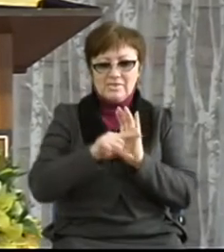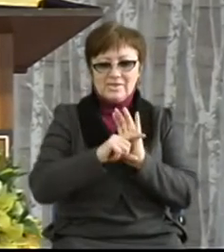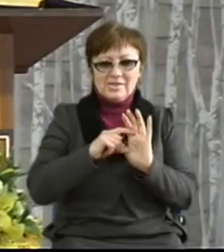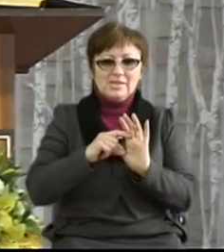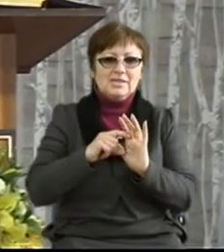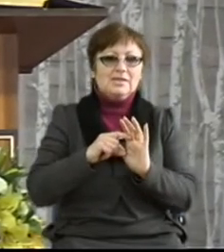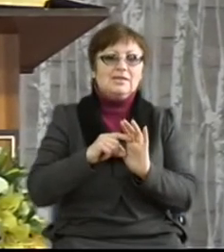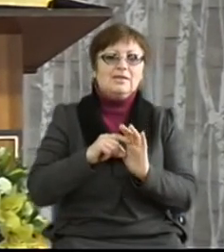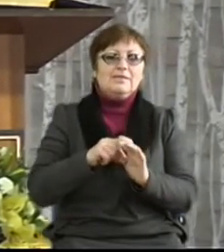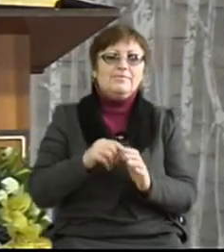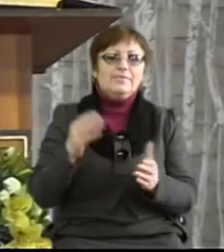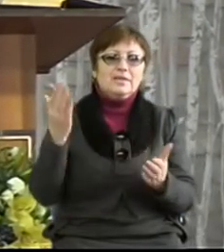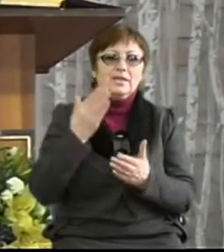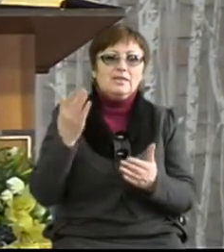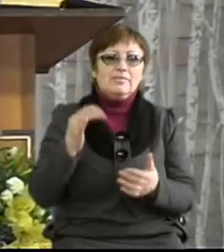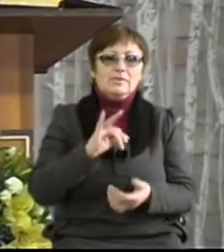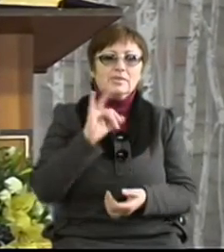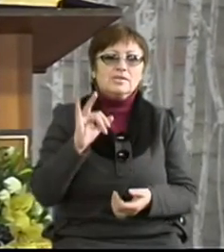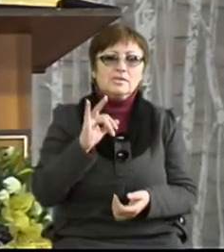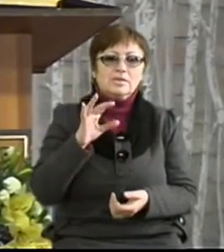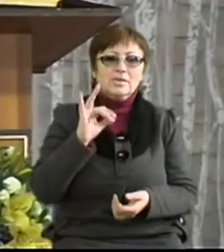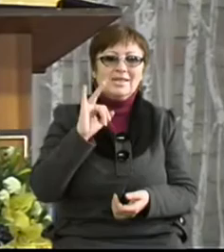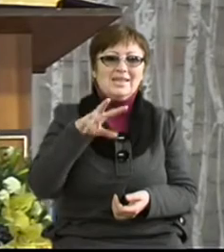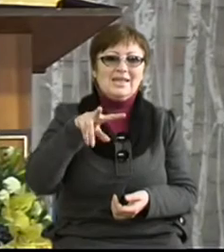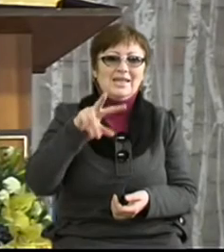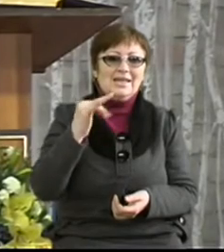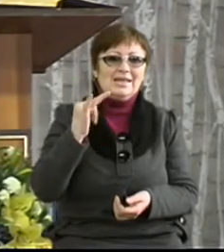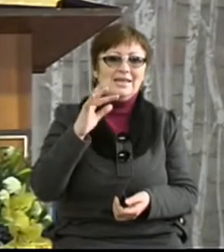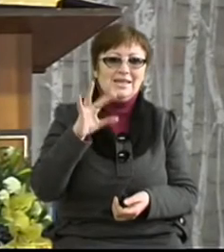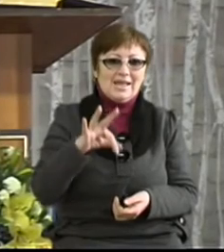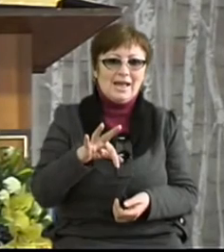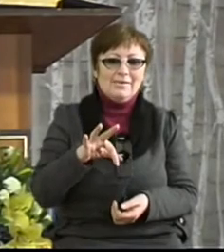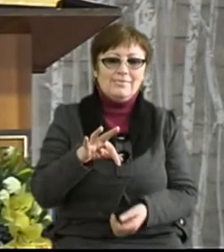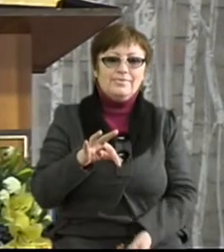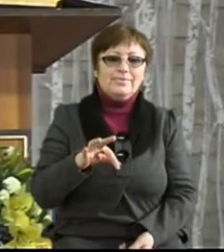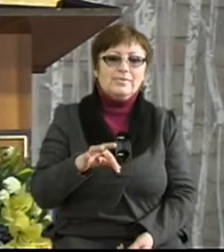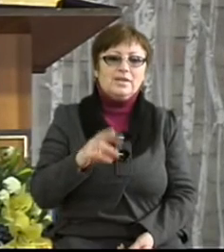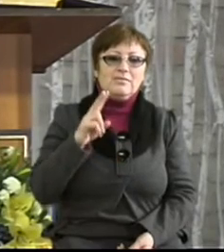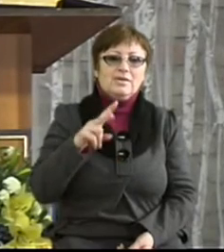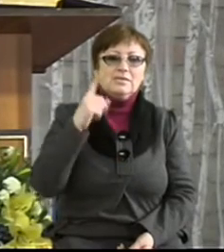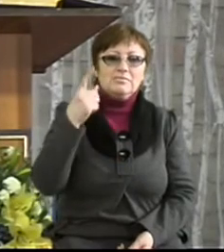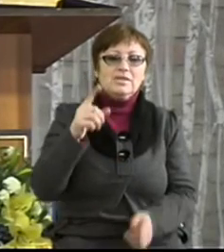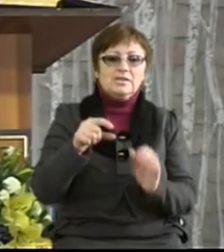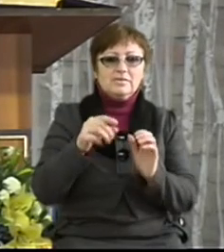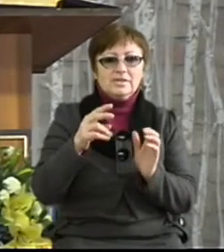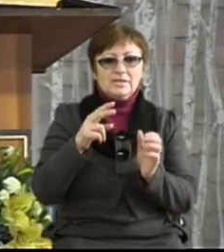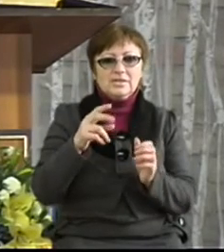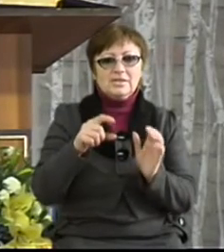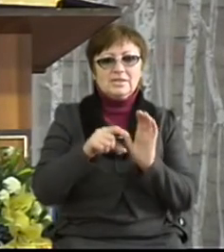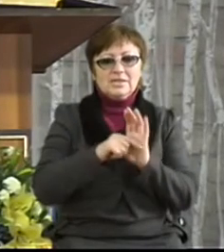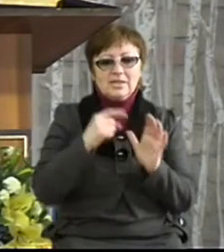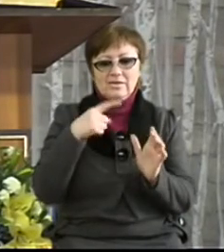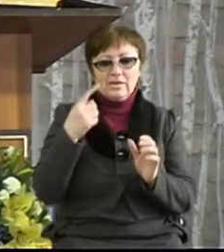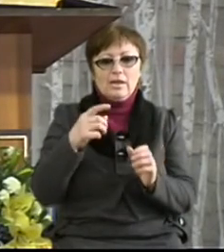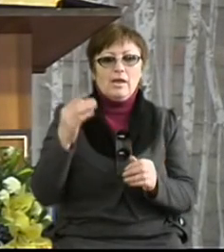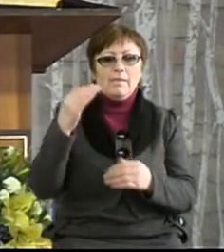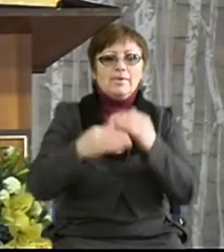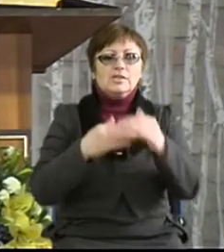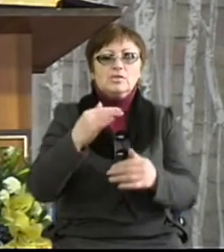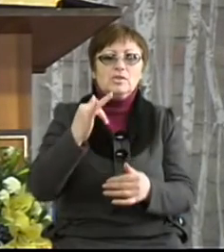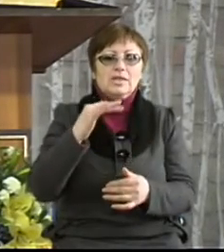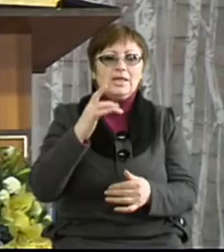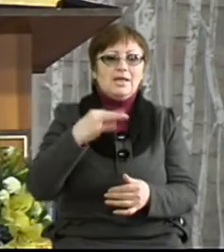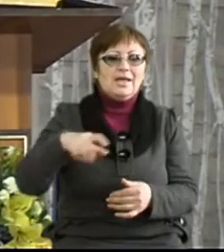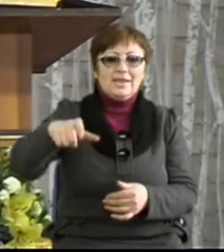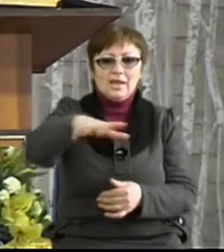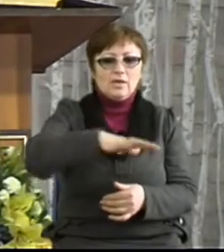Там мы читаем историю об Илии. И 21 стих нам говорит: «И подошел Илия ко всему народу и